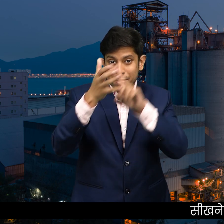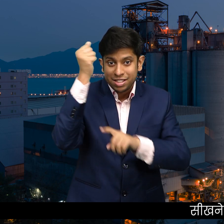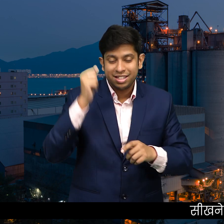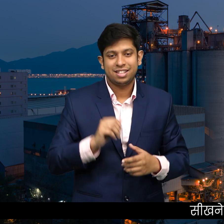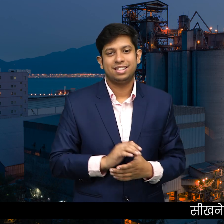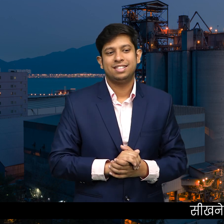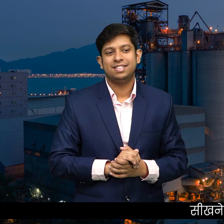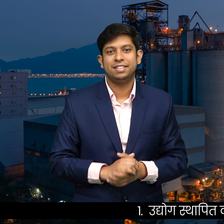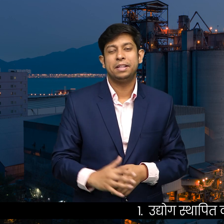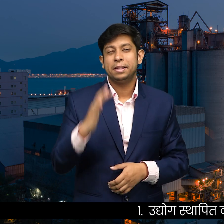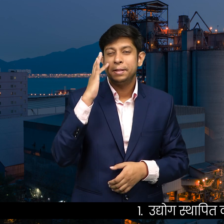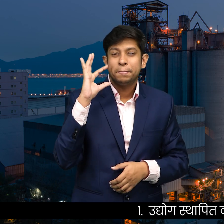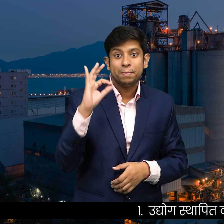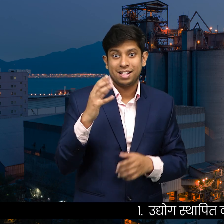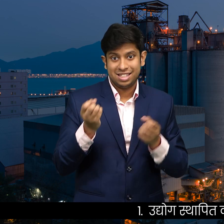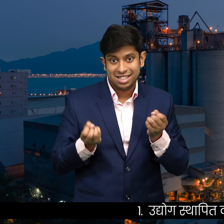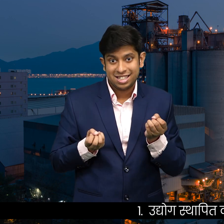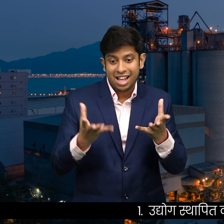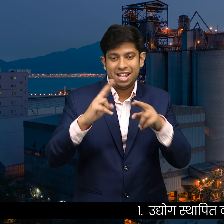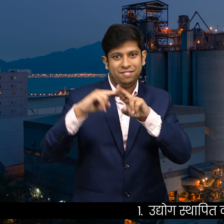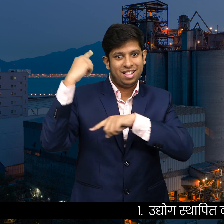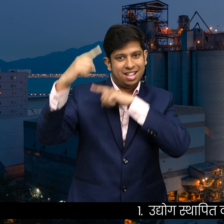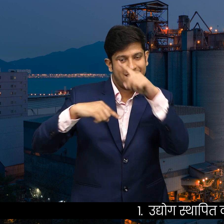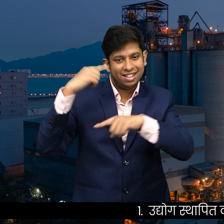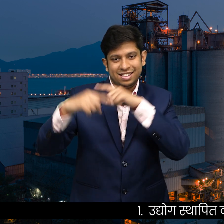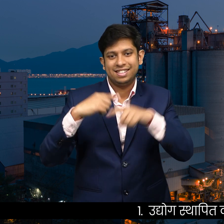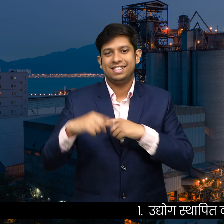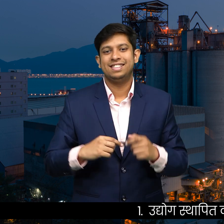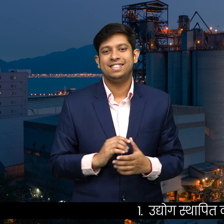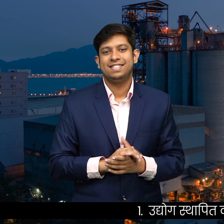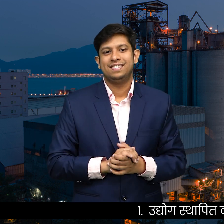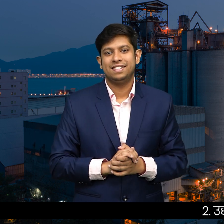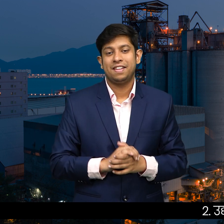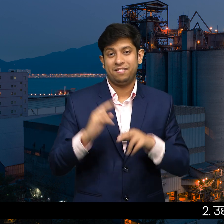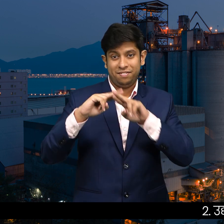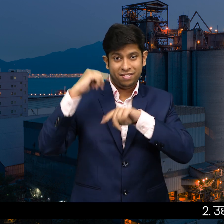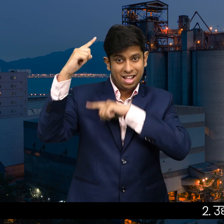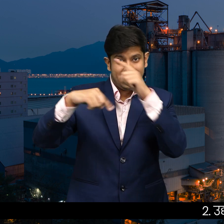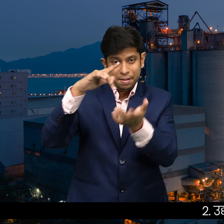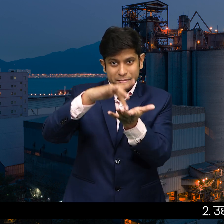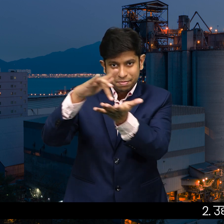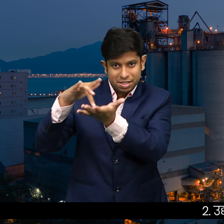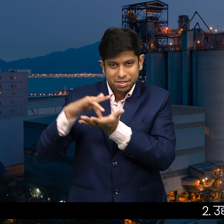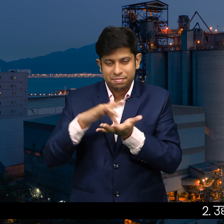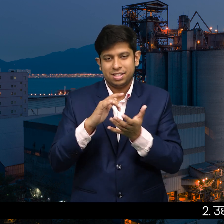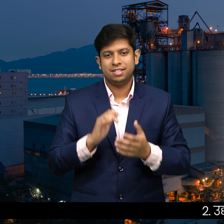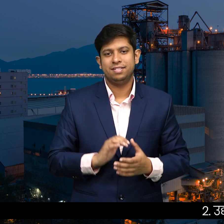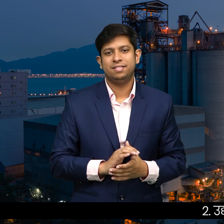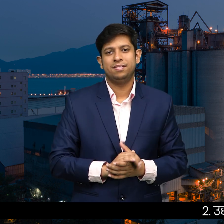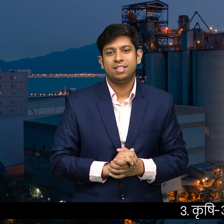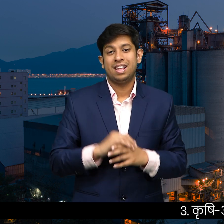के परिणाम: पहला, उद्योग स्थापित करने की आवश्यकताएं। दूसरा, उद्योग